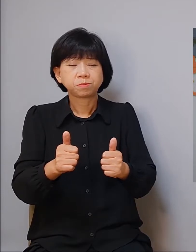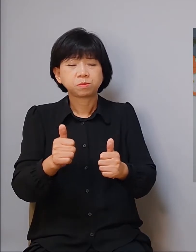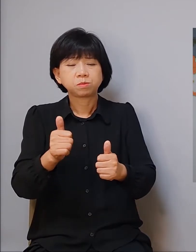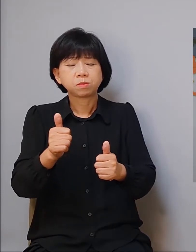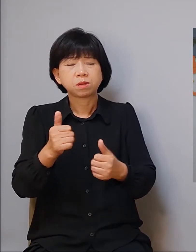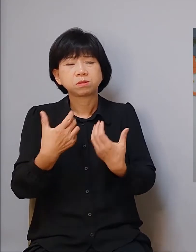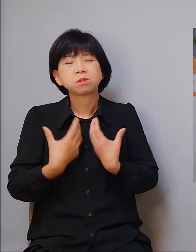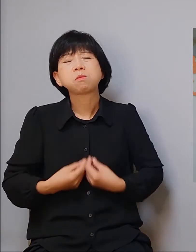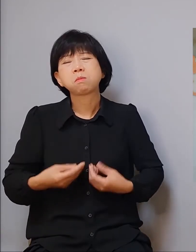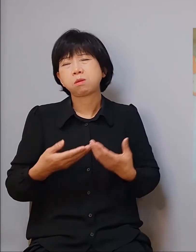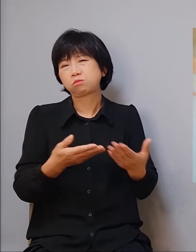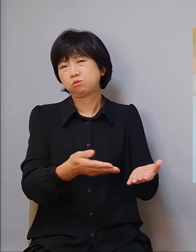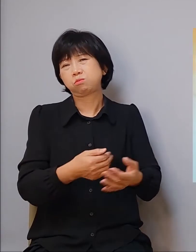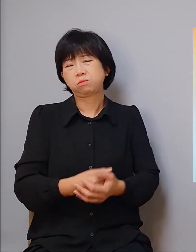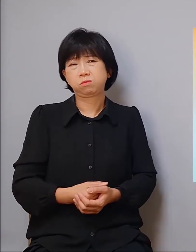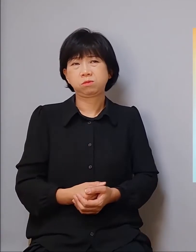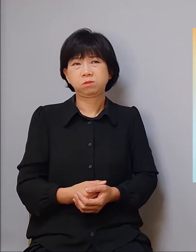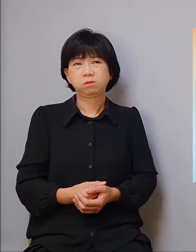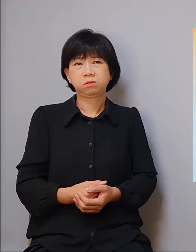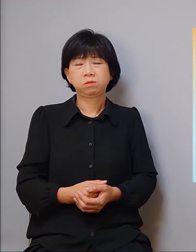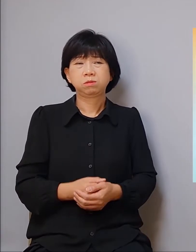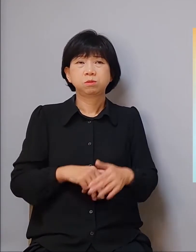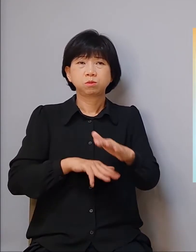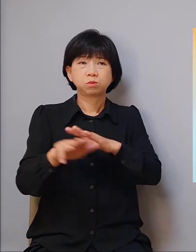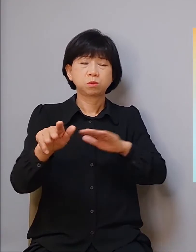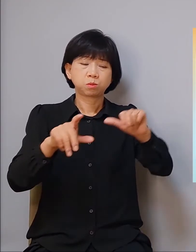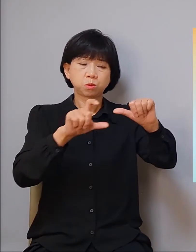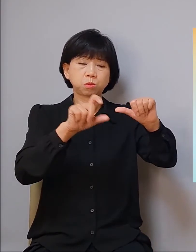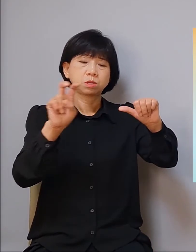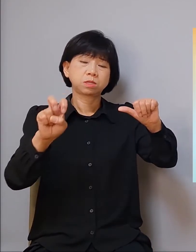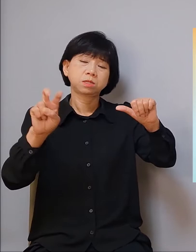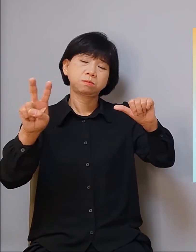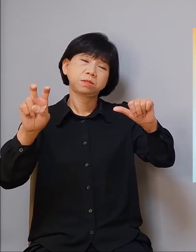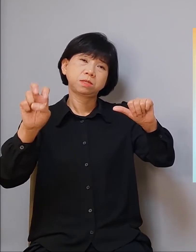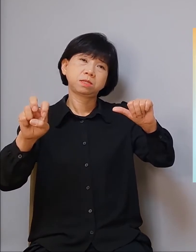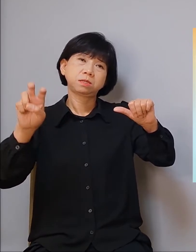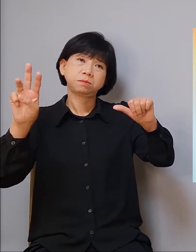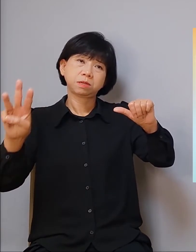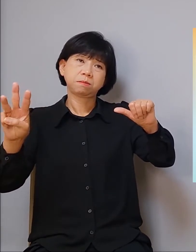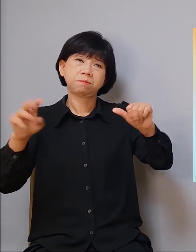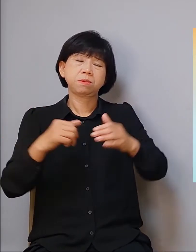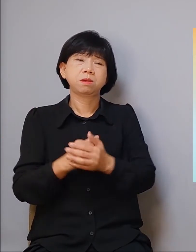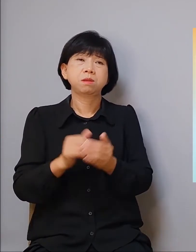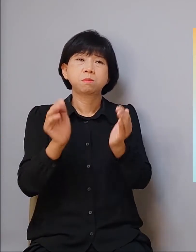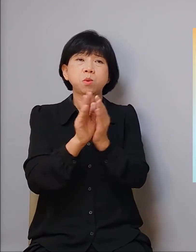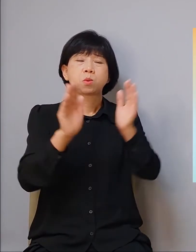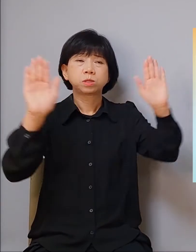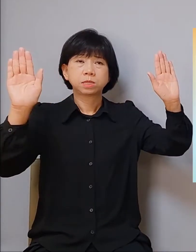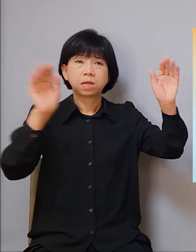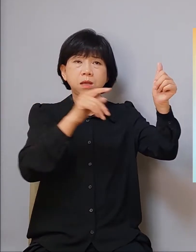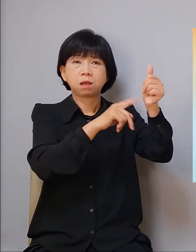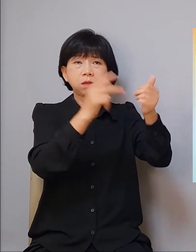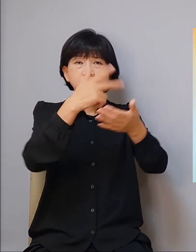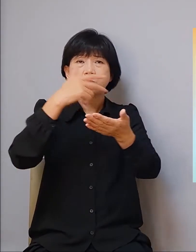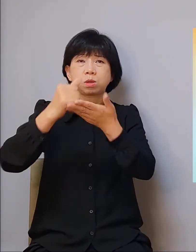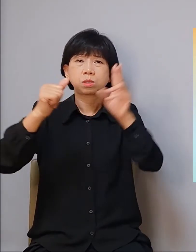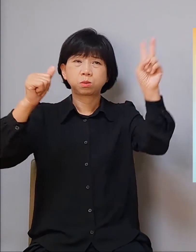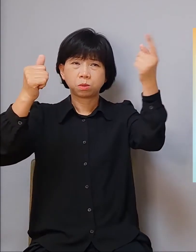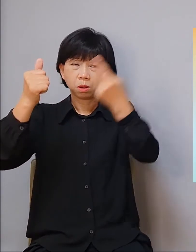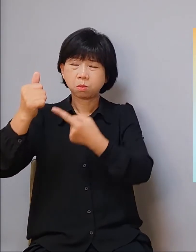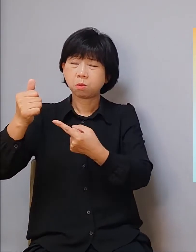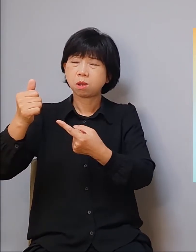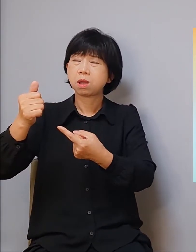5장 22절 23절 말씀에 모세가 여호와께 돌아와서 아뢰되 주여 어찌하여 이 백성이 학대를